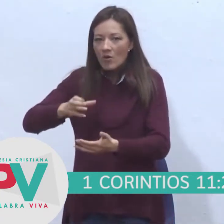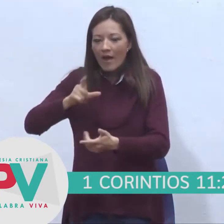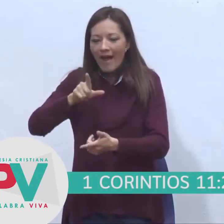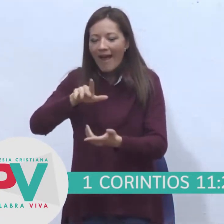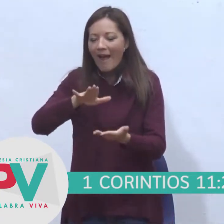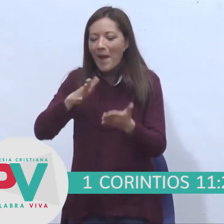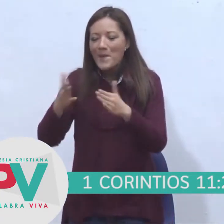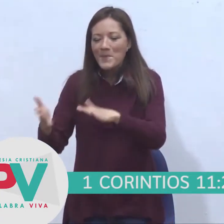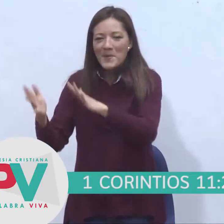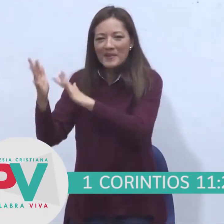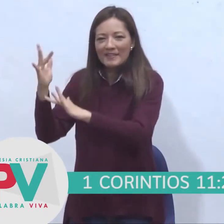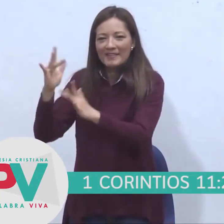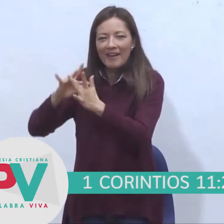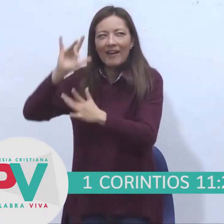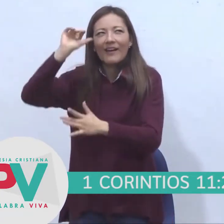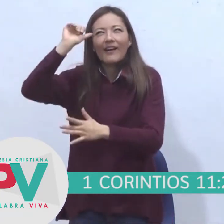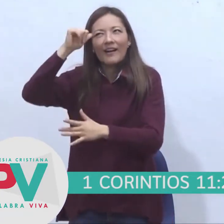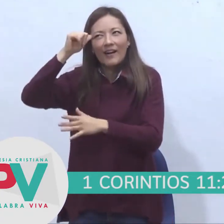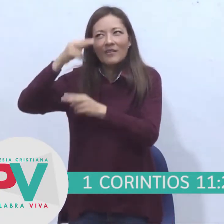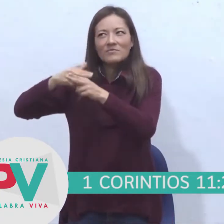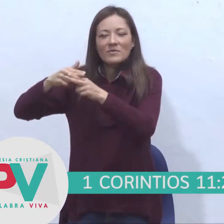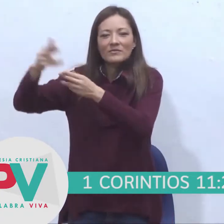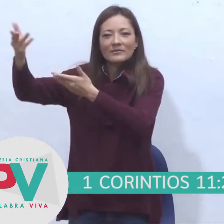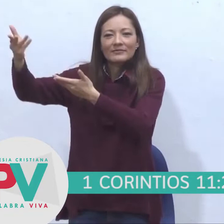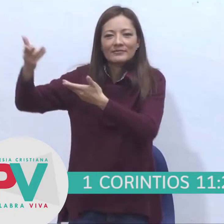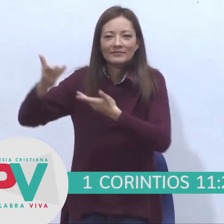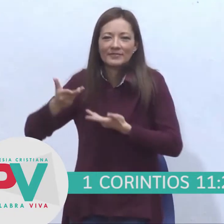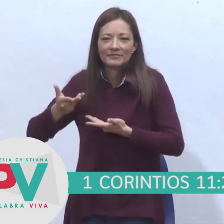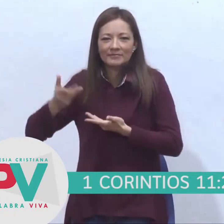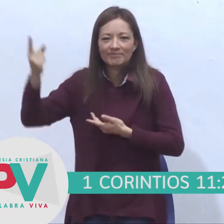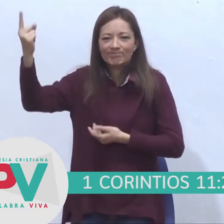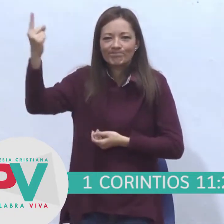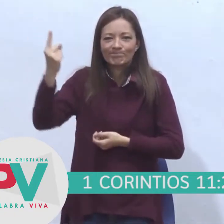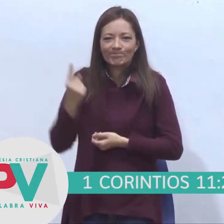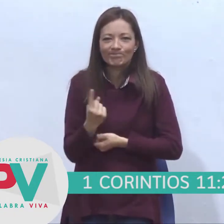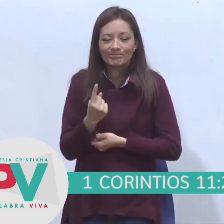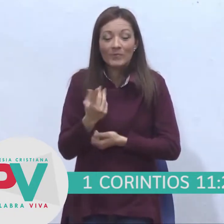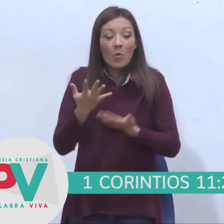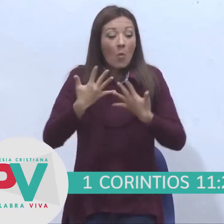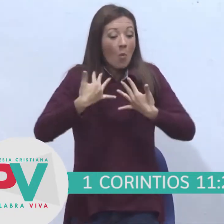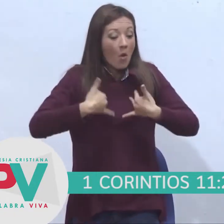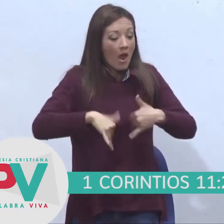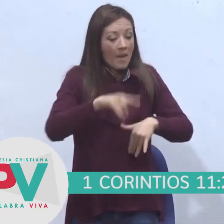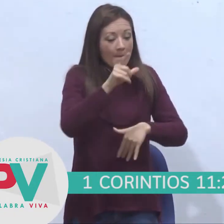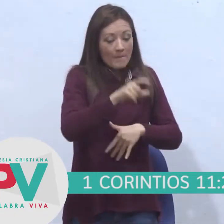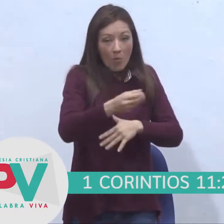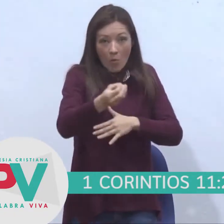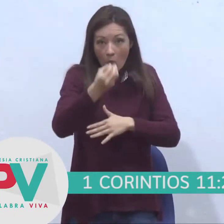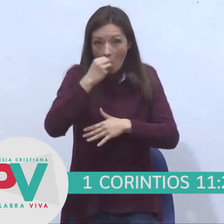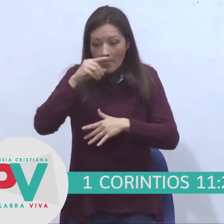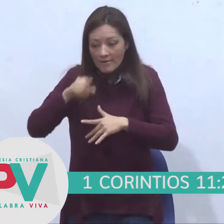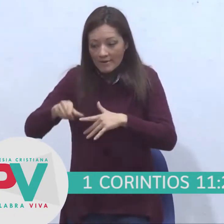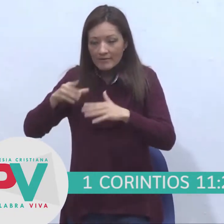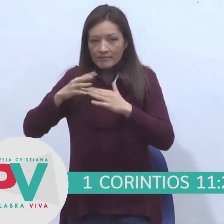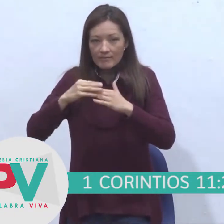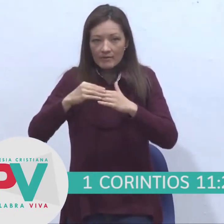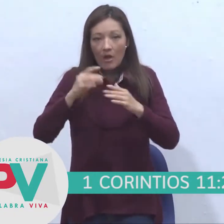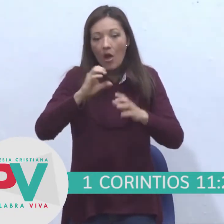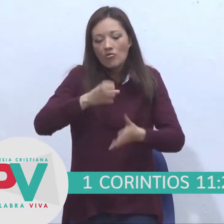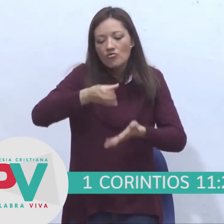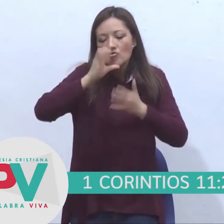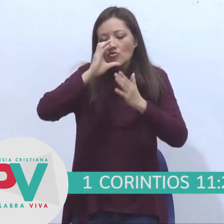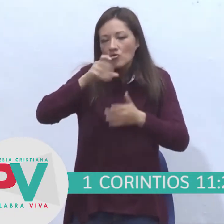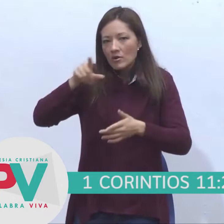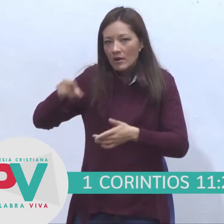Señor anunciáis hasta que Él venga. De manera que cualquiera que comiere este pan o bebiere esta copa del